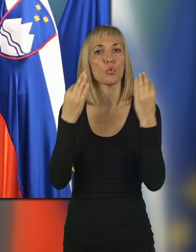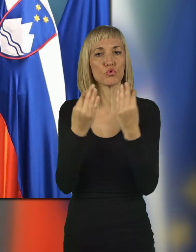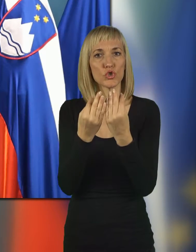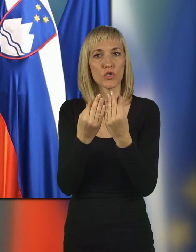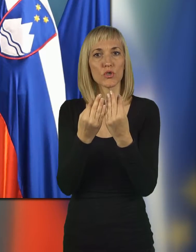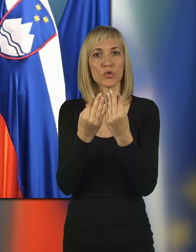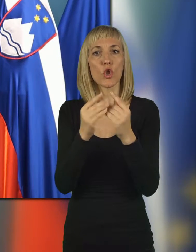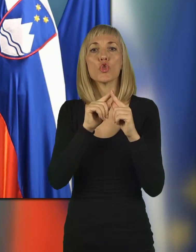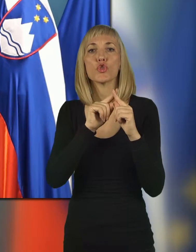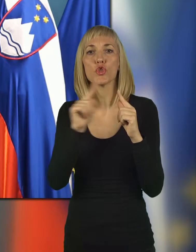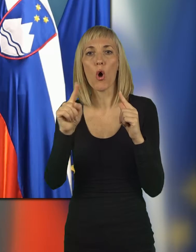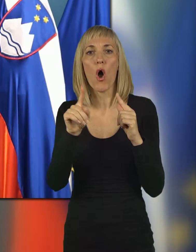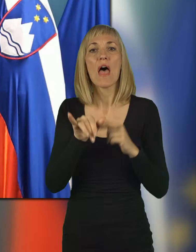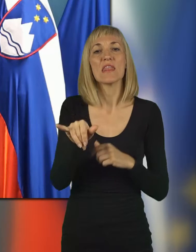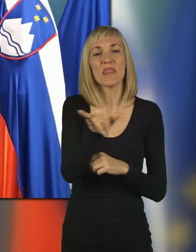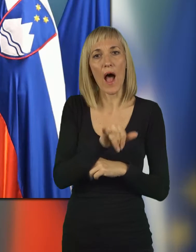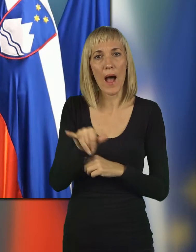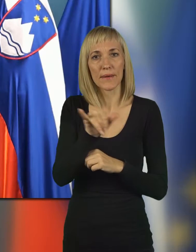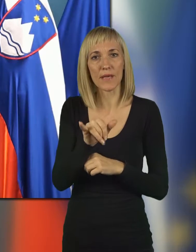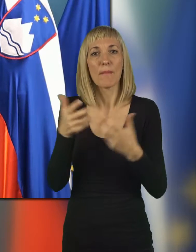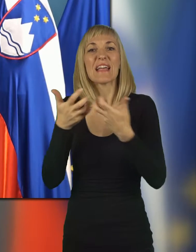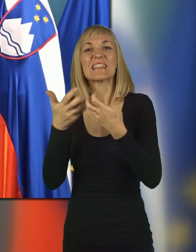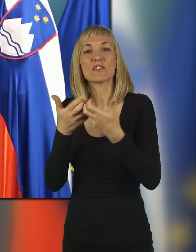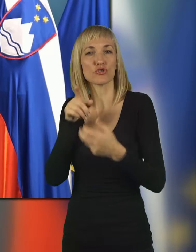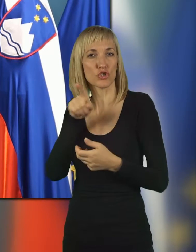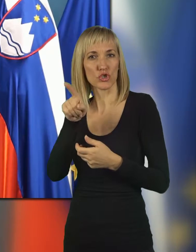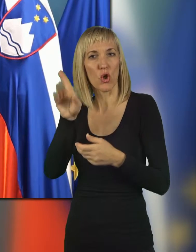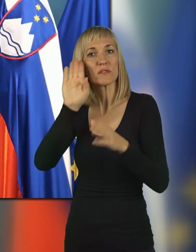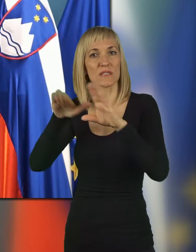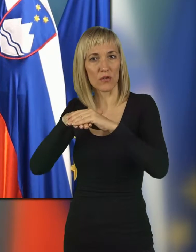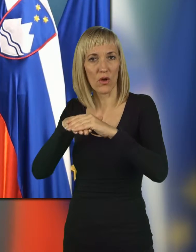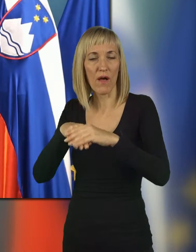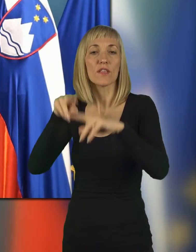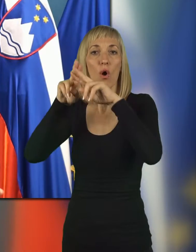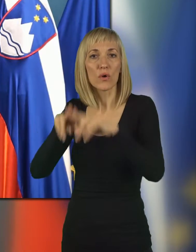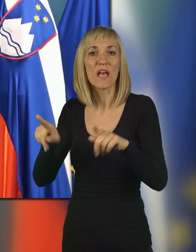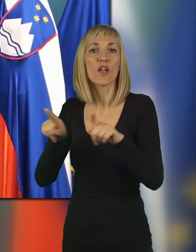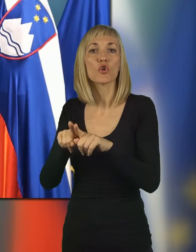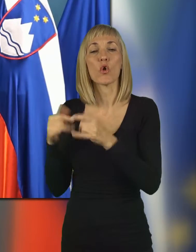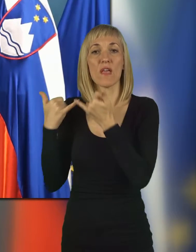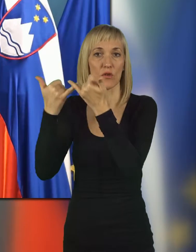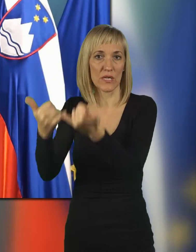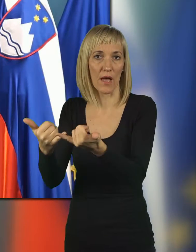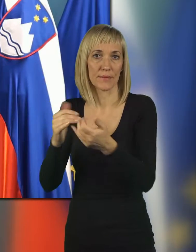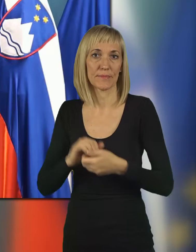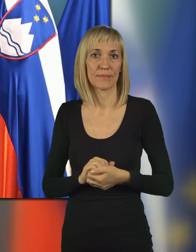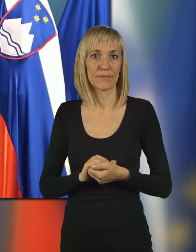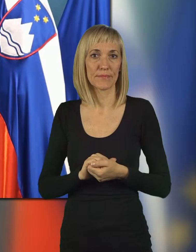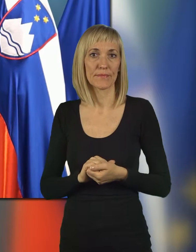družin do najemnin v tržnih stanovanjih pa ostane v takšnem obsegu, kot je bila do sedaj.